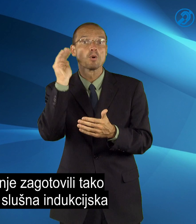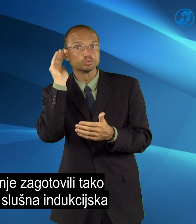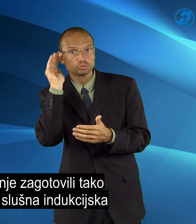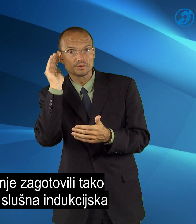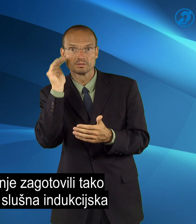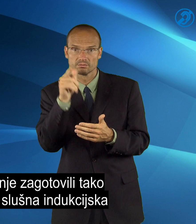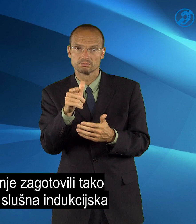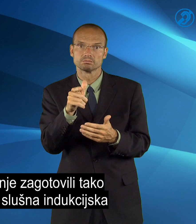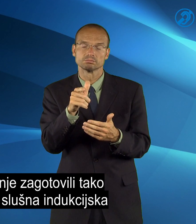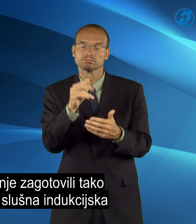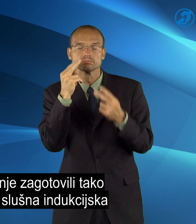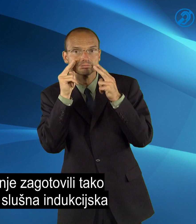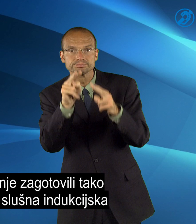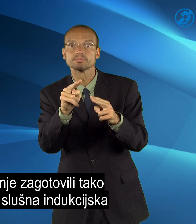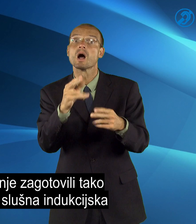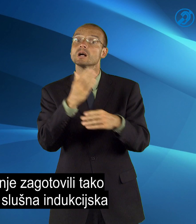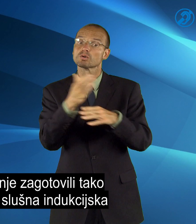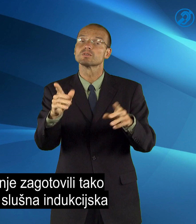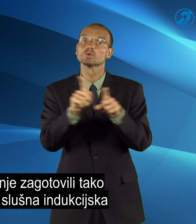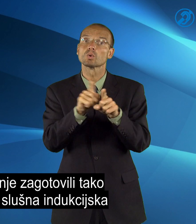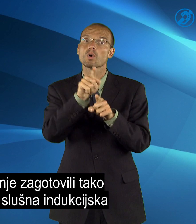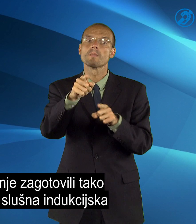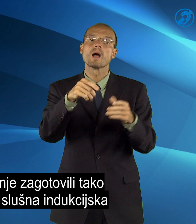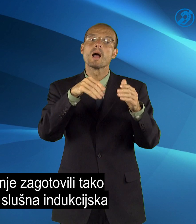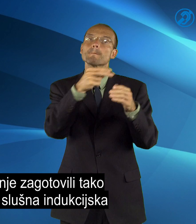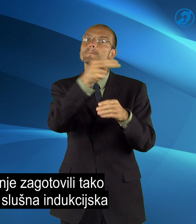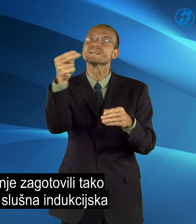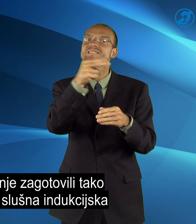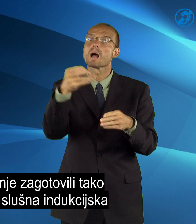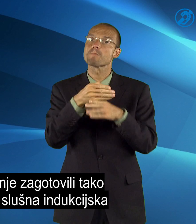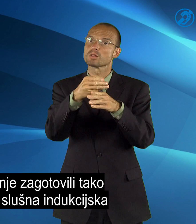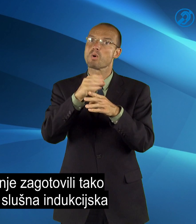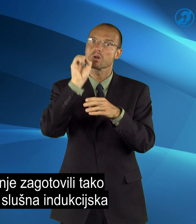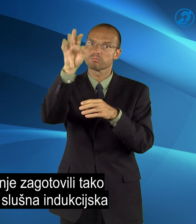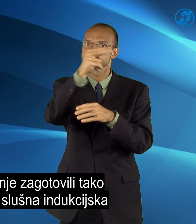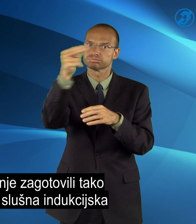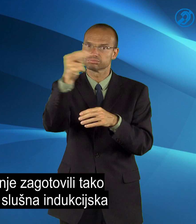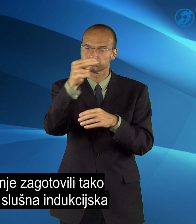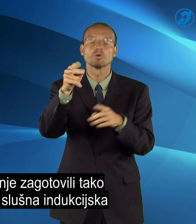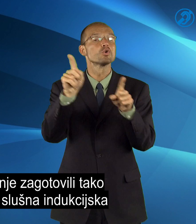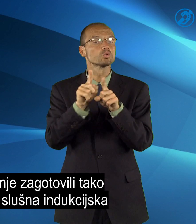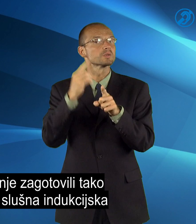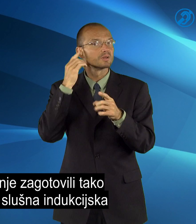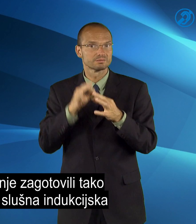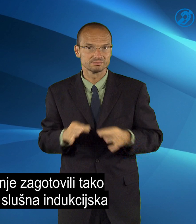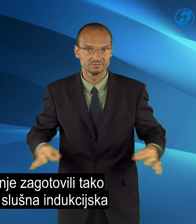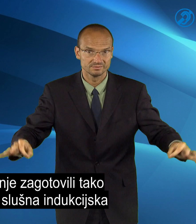kot slušna indukcijska zanka za uporabnike slovenskega znakovnega jezika, pa tudi tolmačenje.